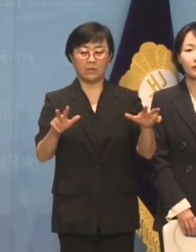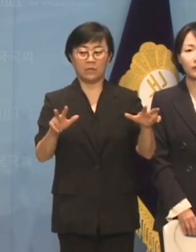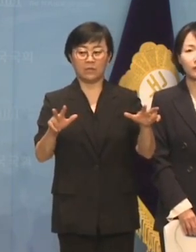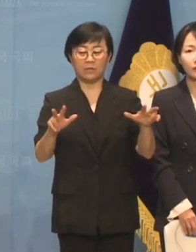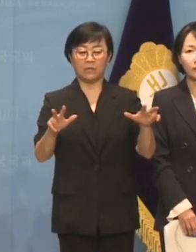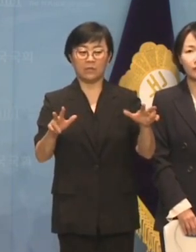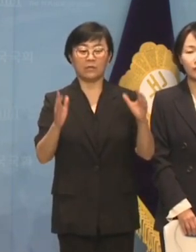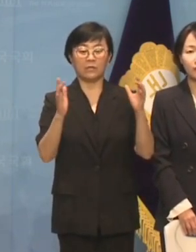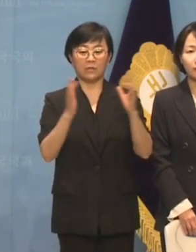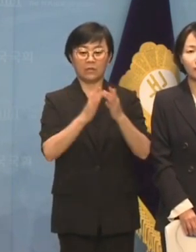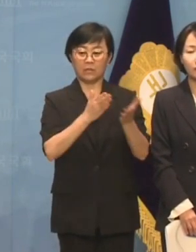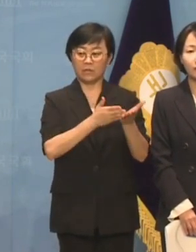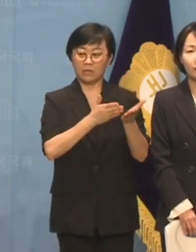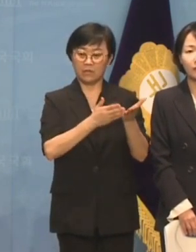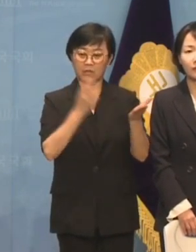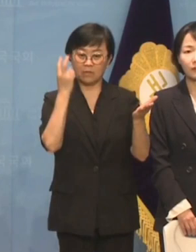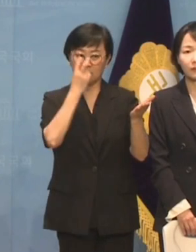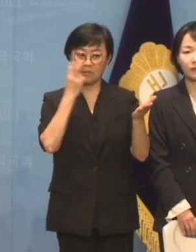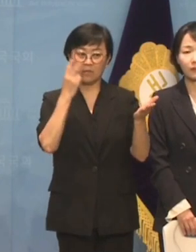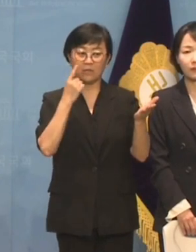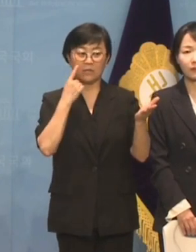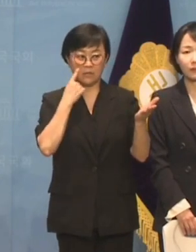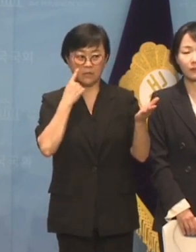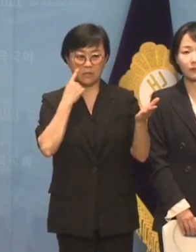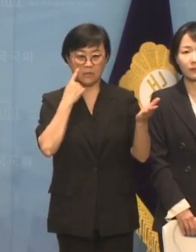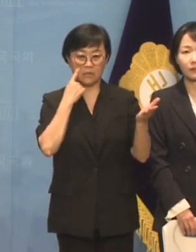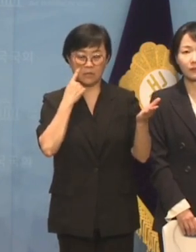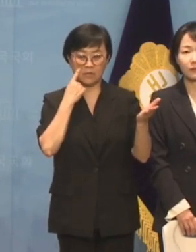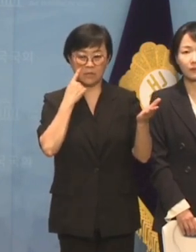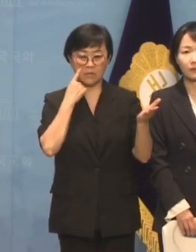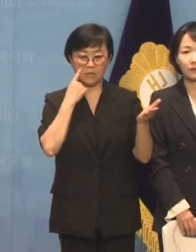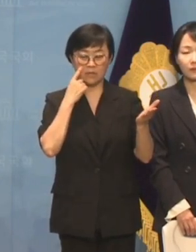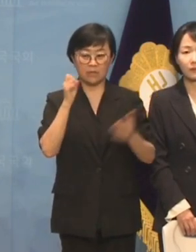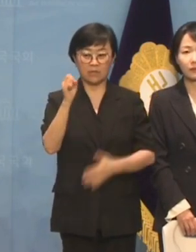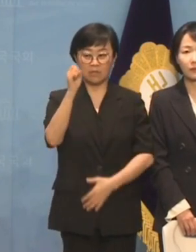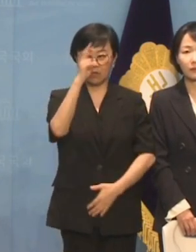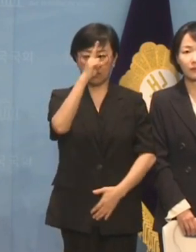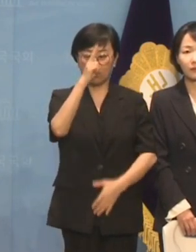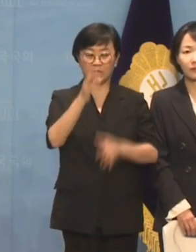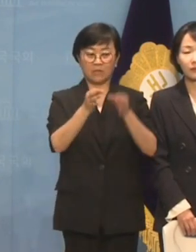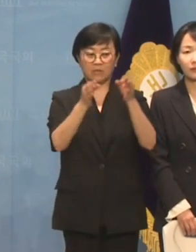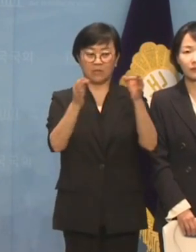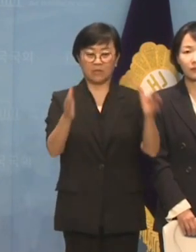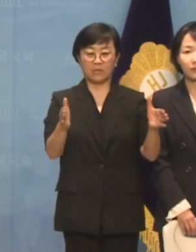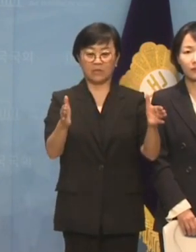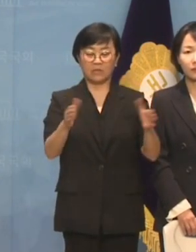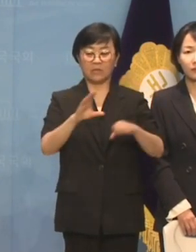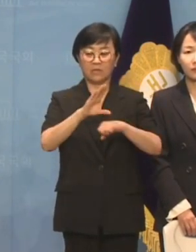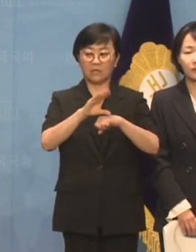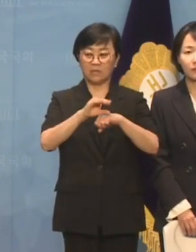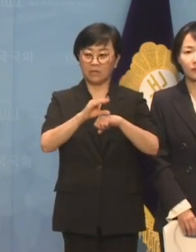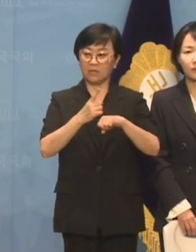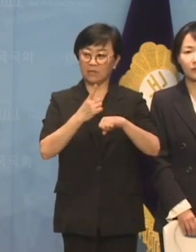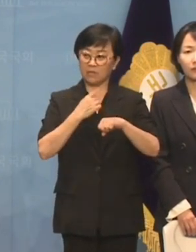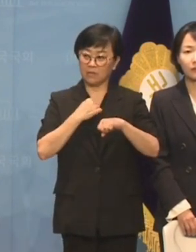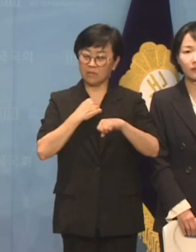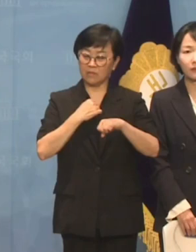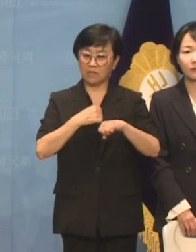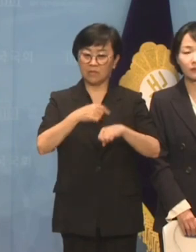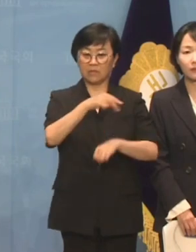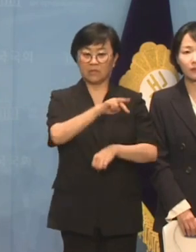그 인터넷 뉴스를 검색을 하다 보니까 갑자기 그동안 보도되었던